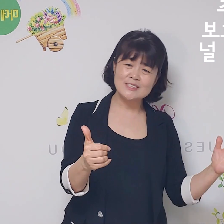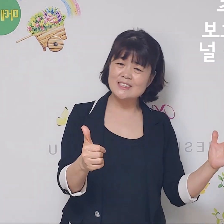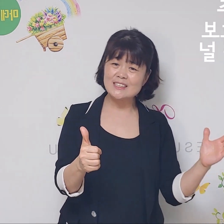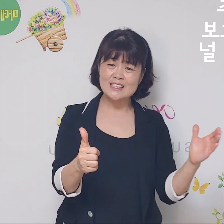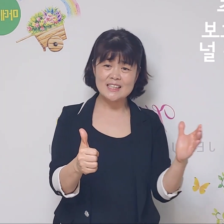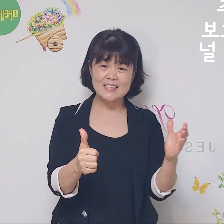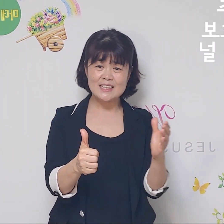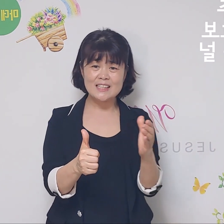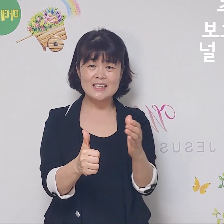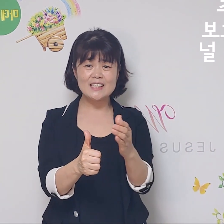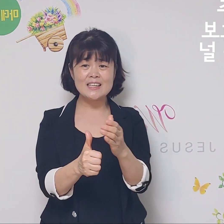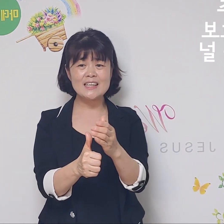붙드시리.